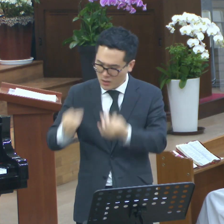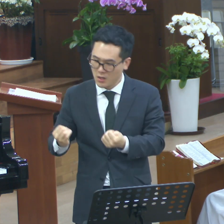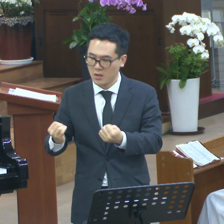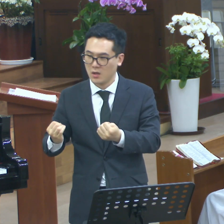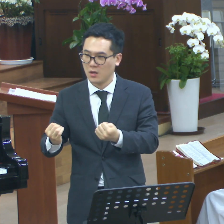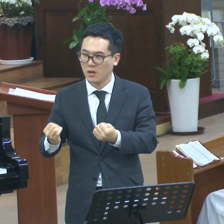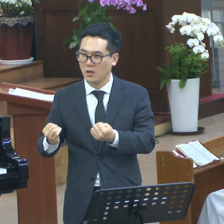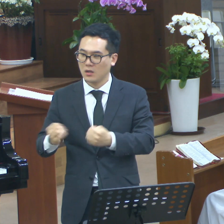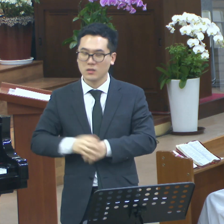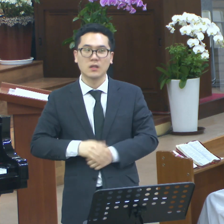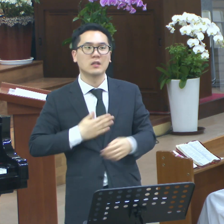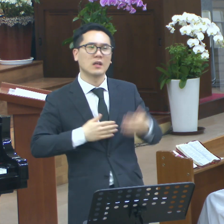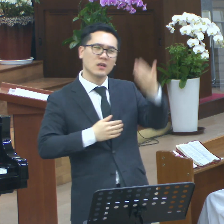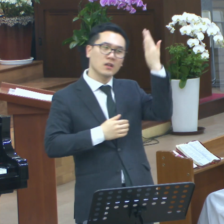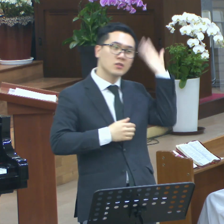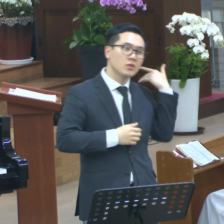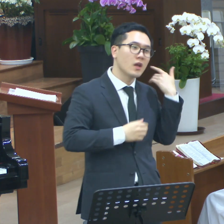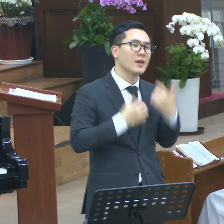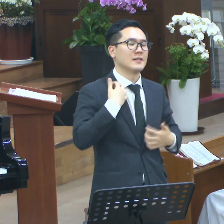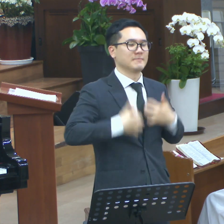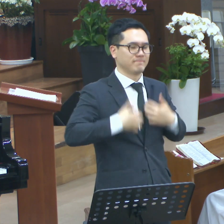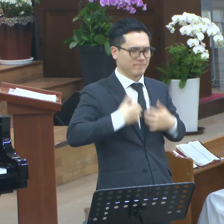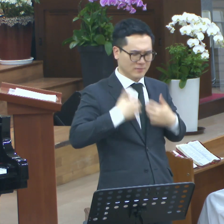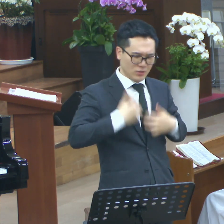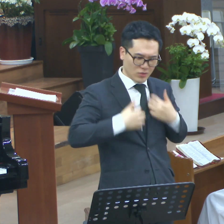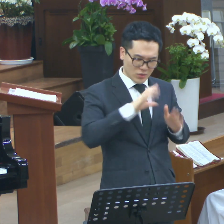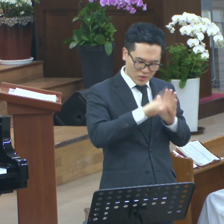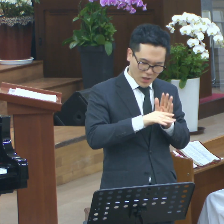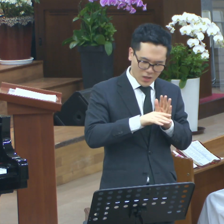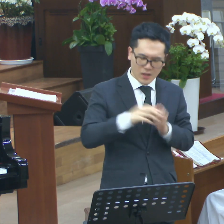그 순간을 다시 맞이할 수 있도록 저를 도와주세요. 그런 뜻이에요.